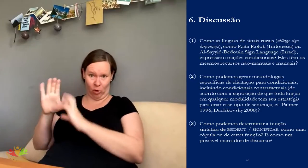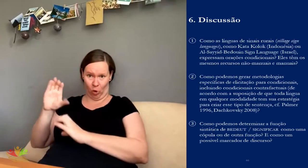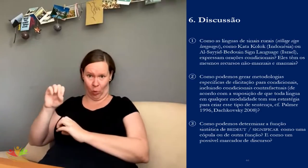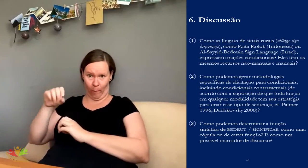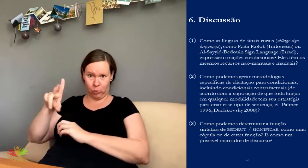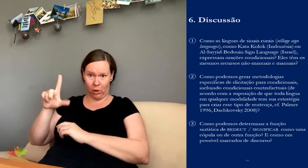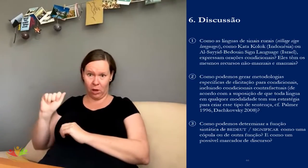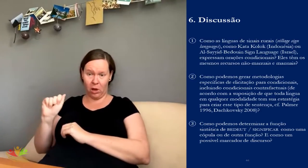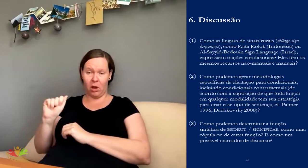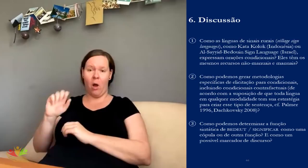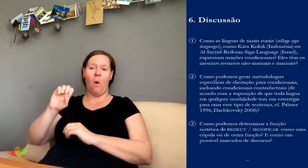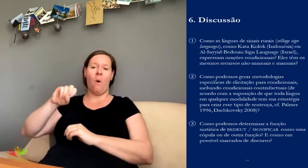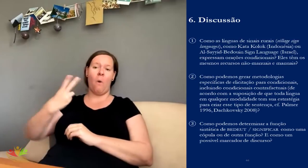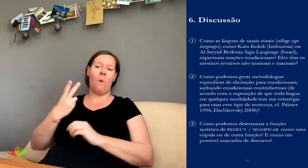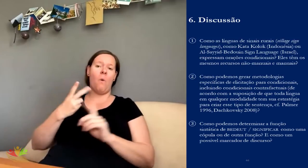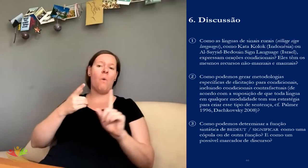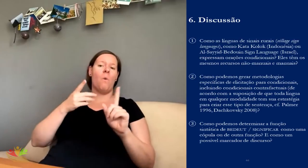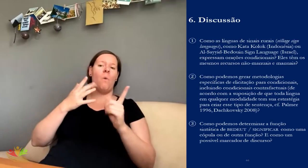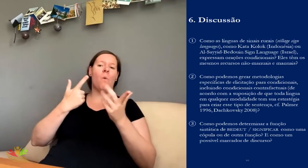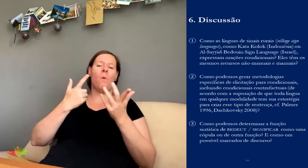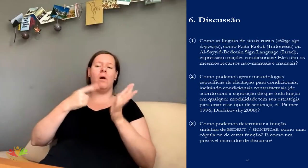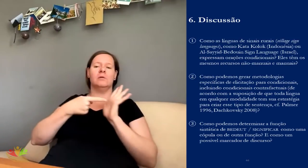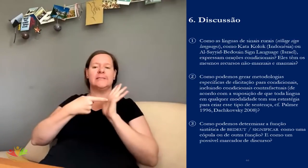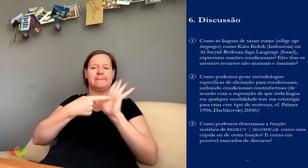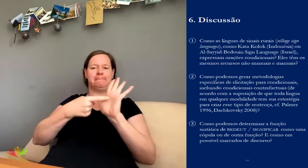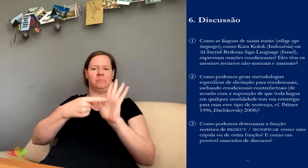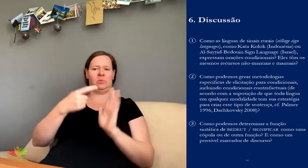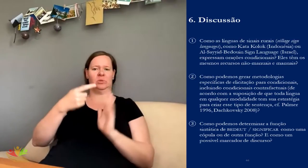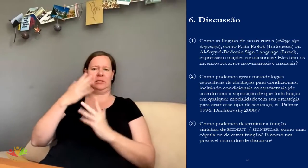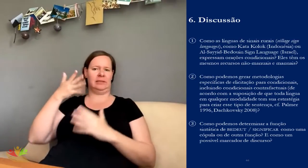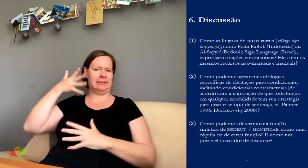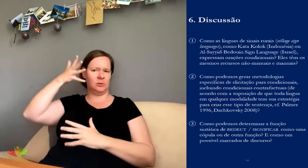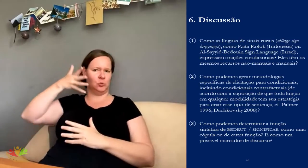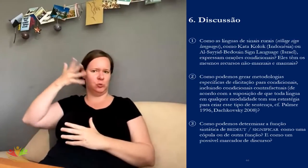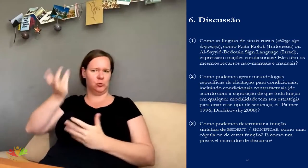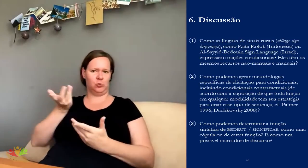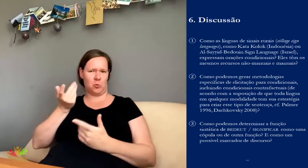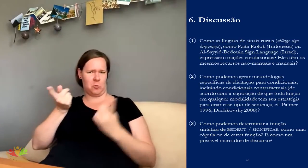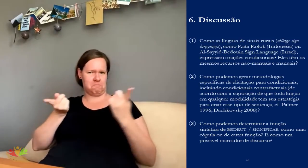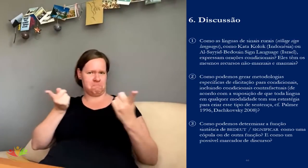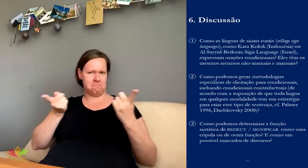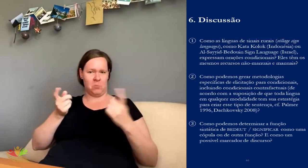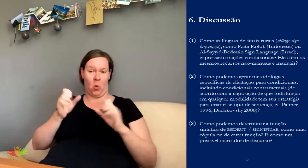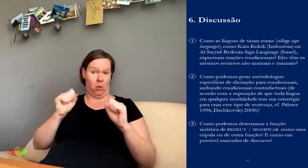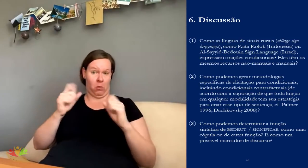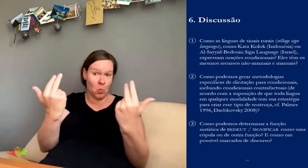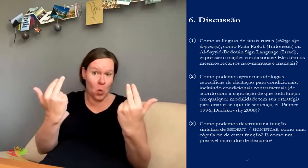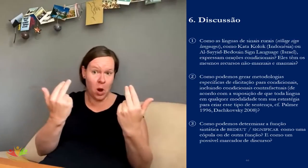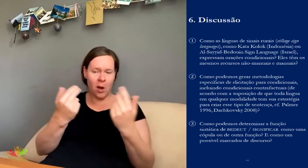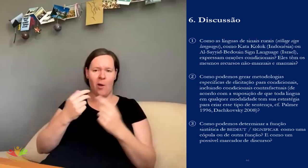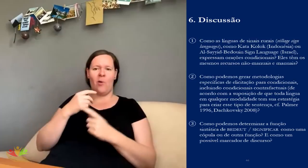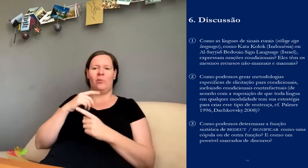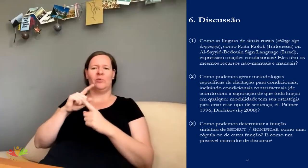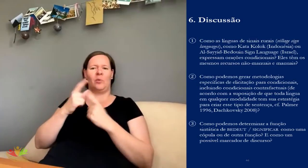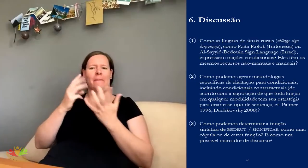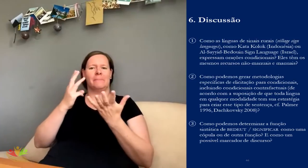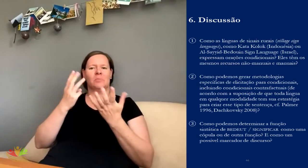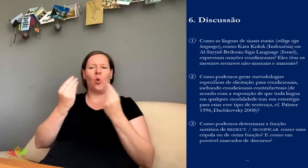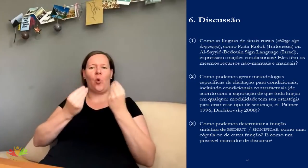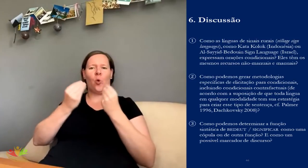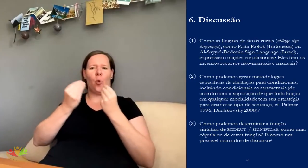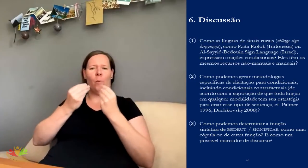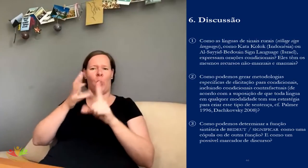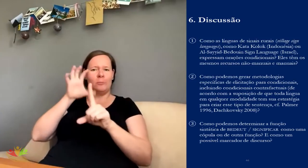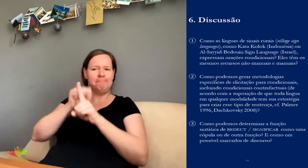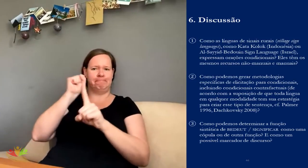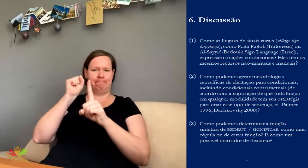alemã, qual seria a função desse sinal na oração consequente? Ele é uma cópula? Ele